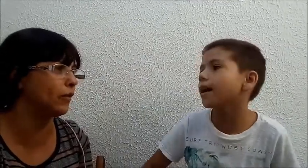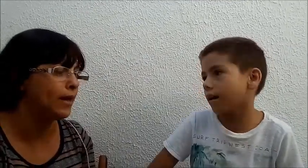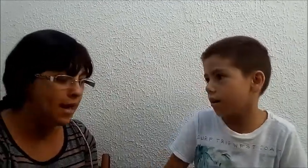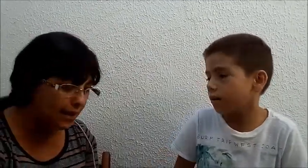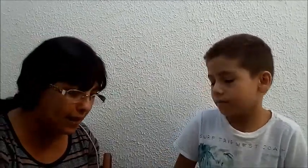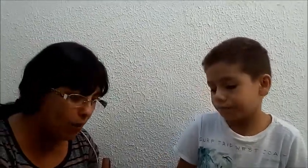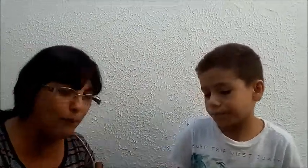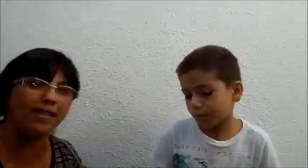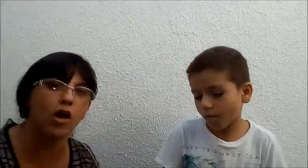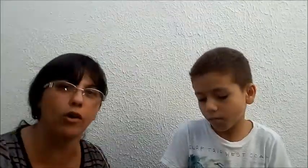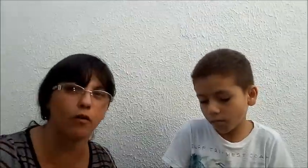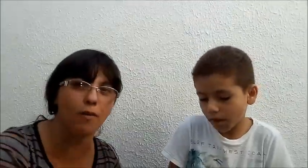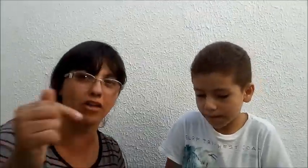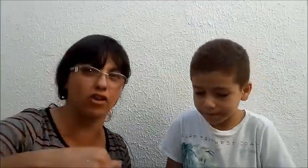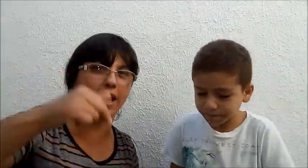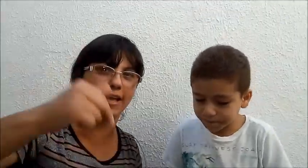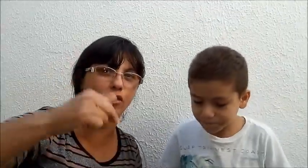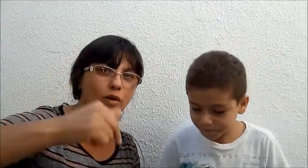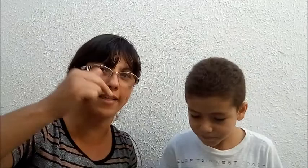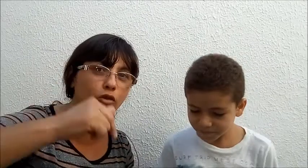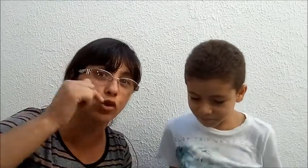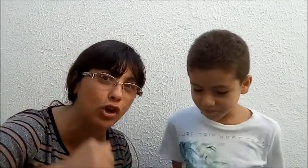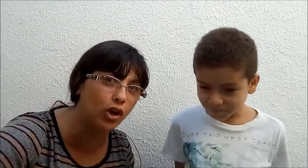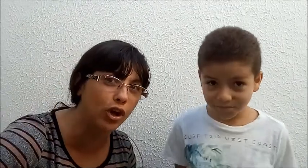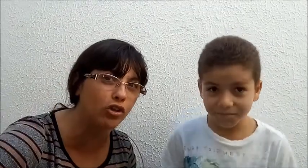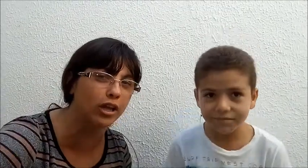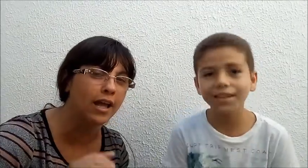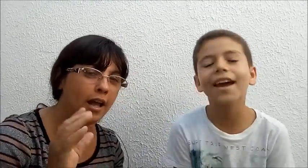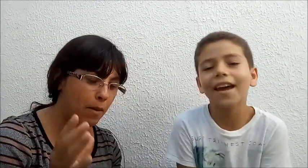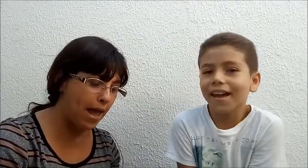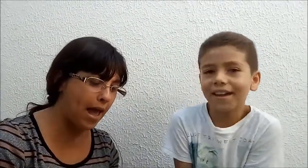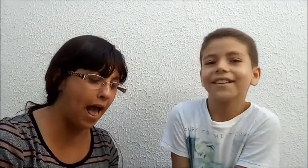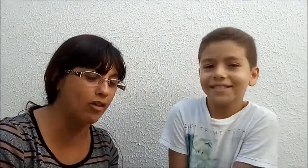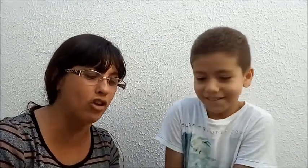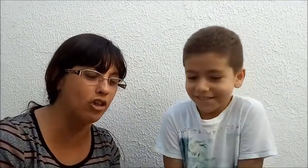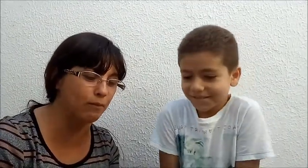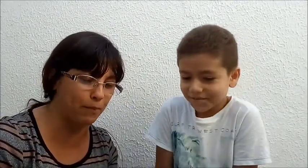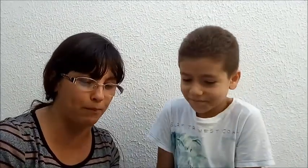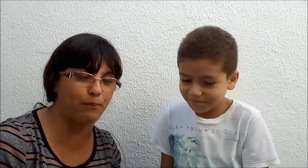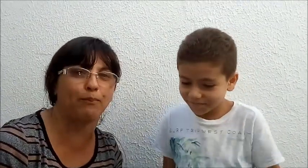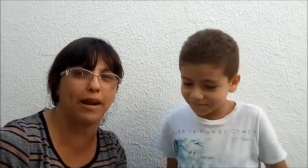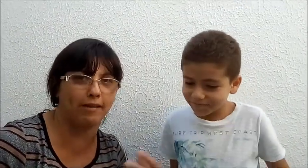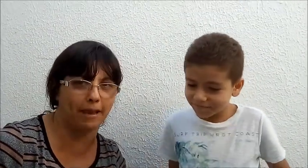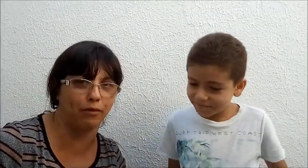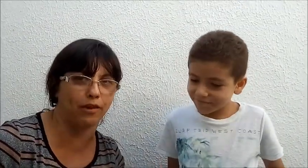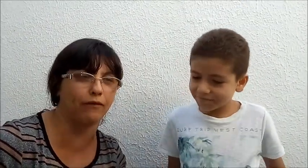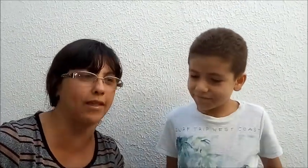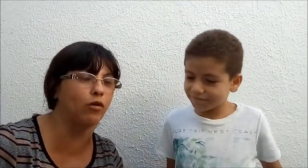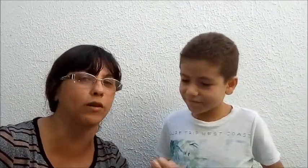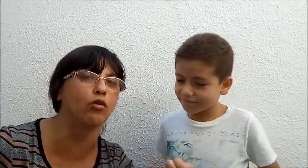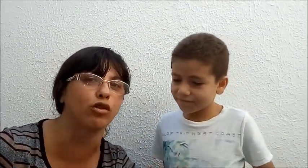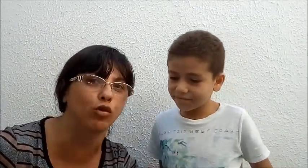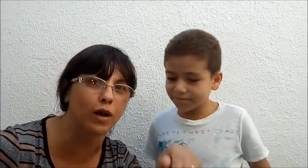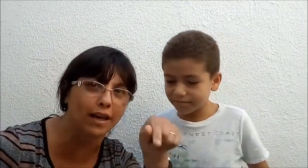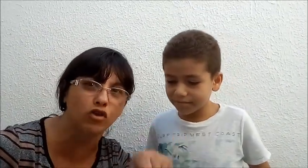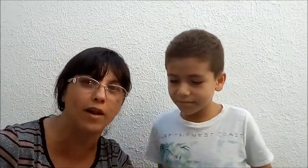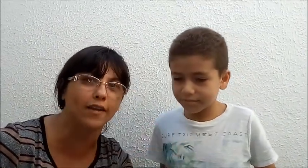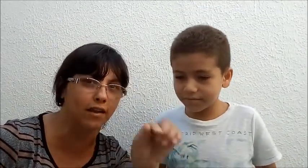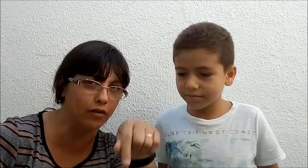não. É, então, pessoal, como a gente é aqui de Juazeiro do Norte, a gente, por exemplo, se você encontrar um surdo aqui em Juazeiro, se